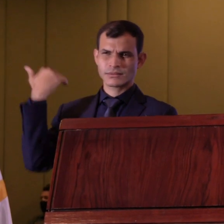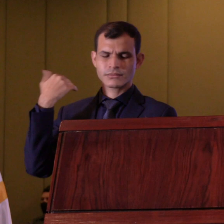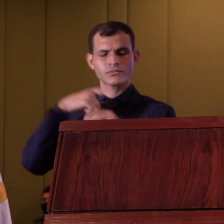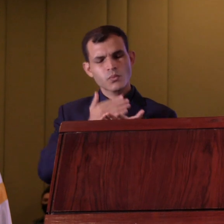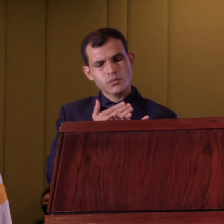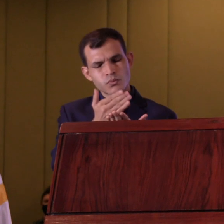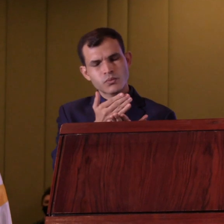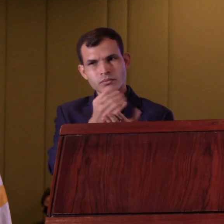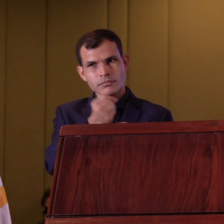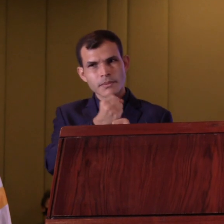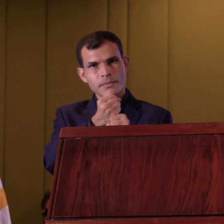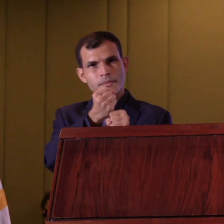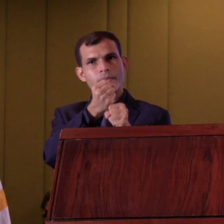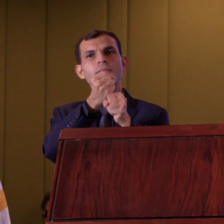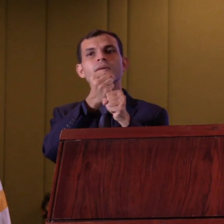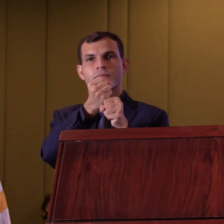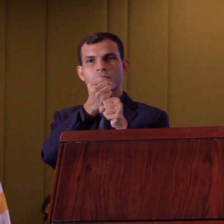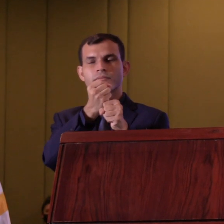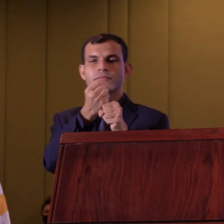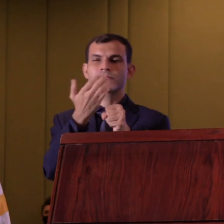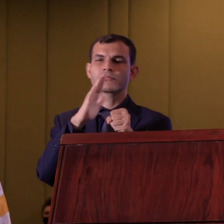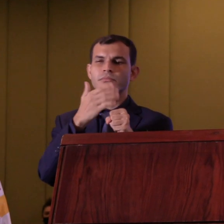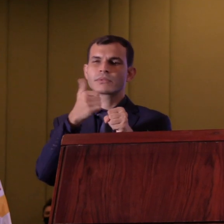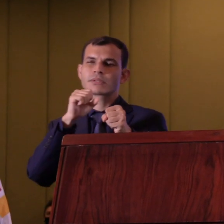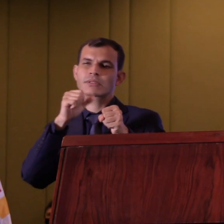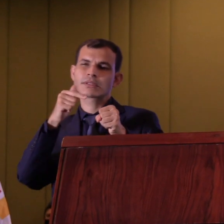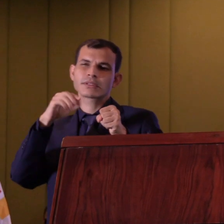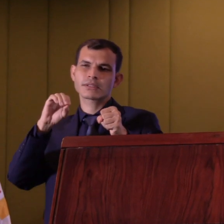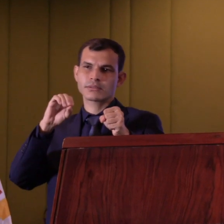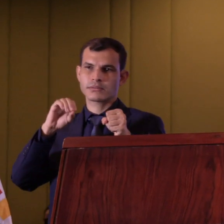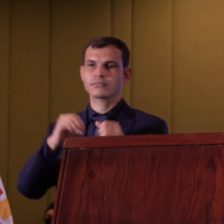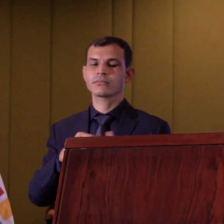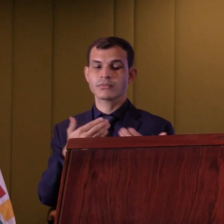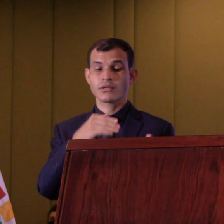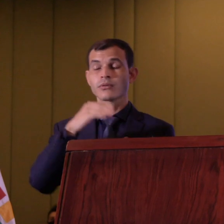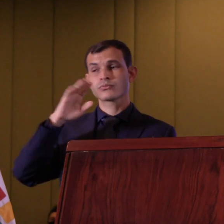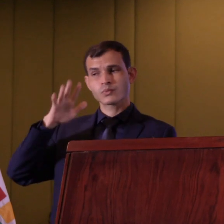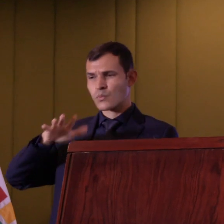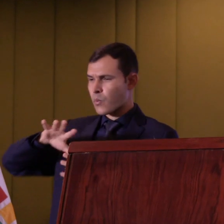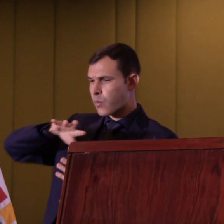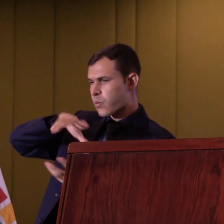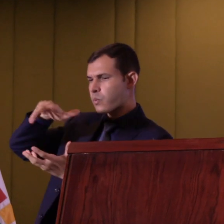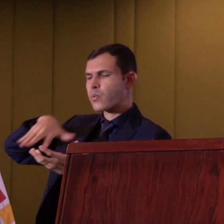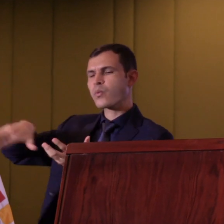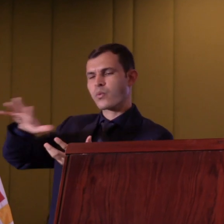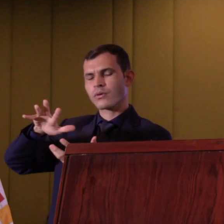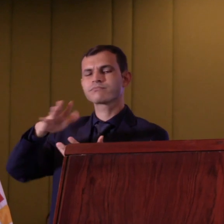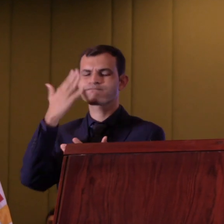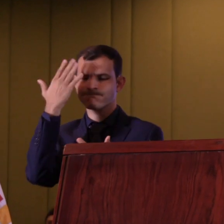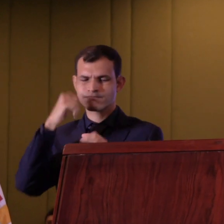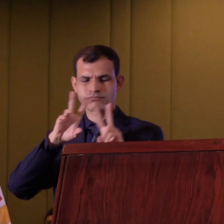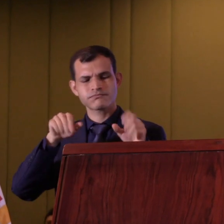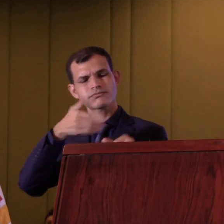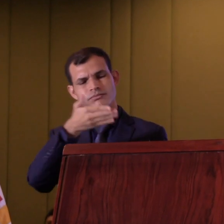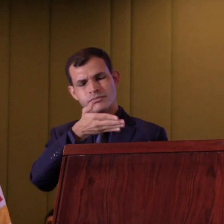idos de 70. Além disso, a Itaipu é reconhecida internacionalmente por ser exemplo de liderança